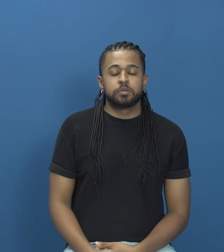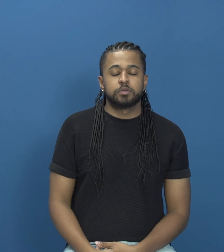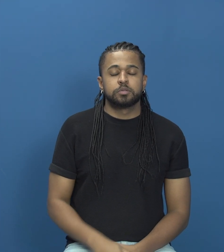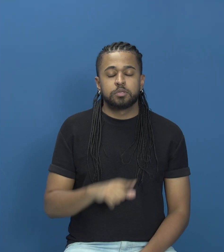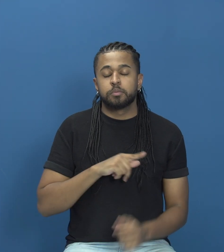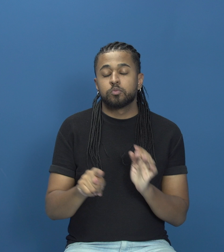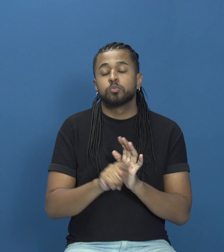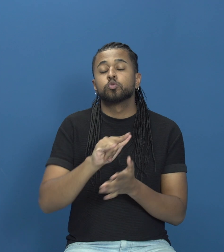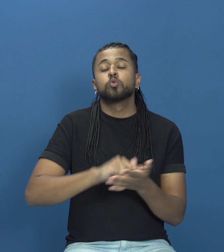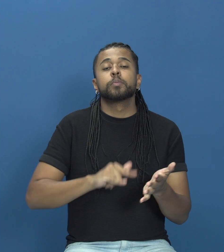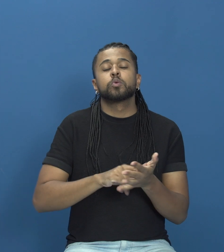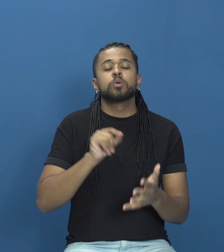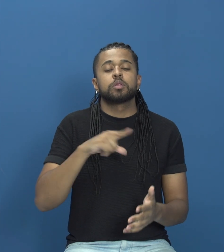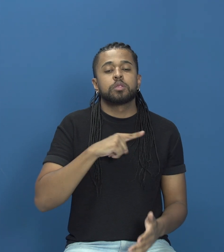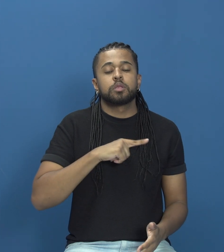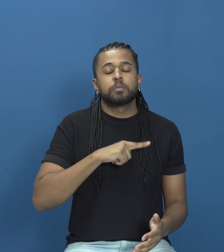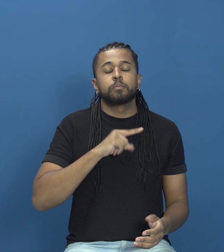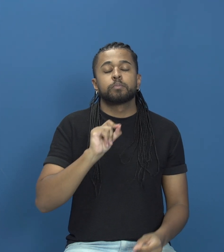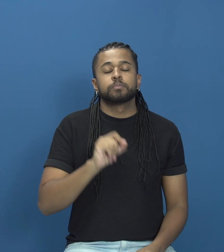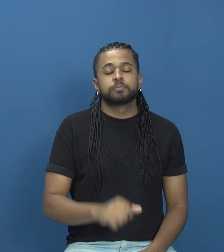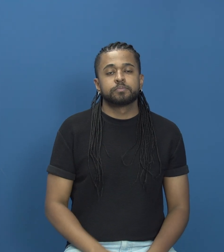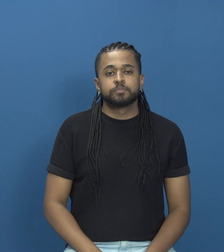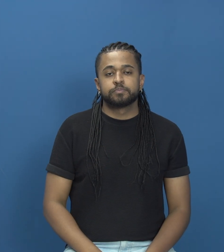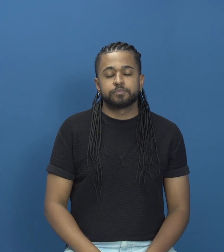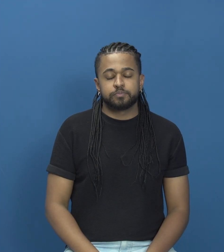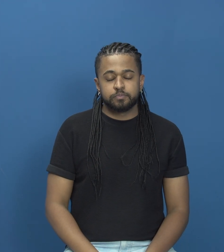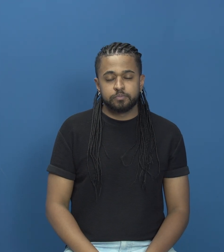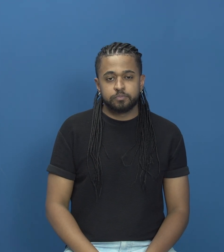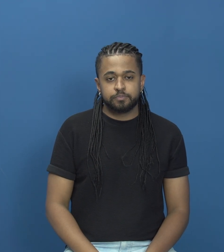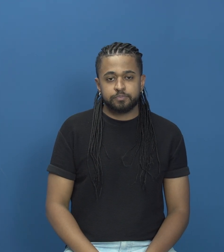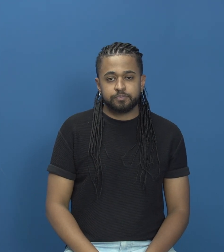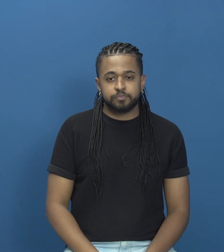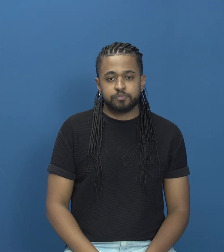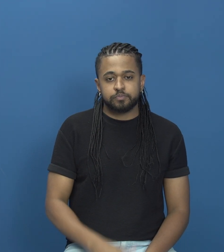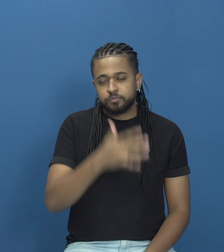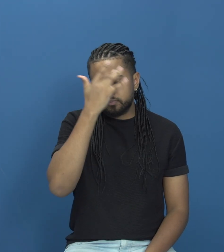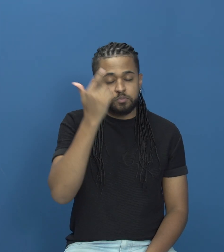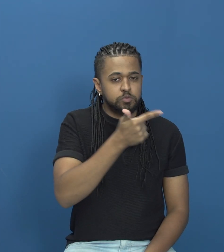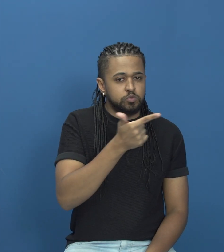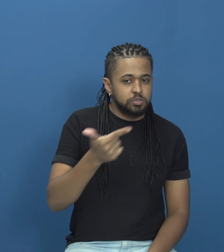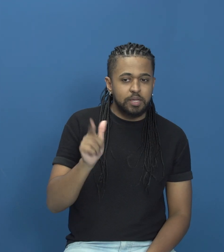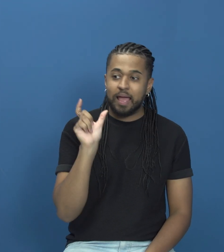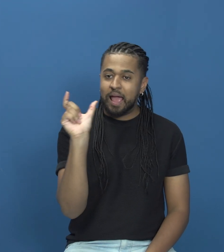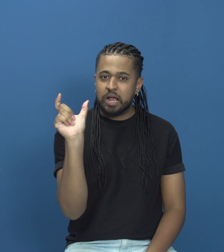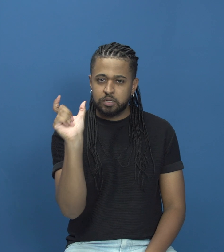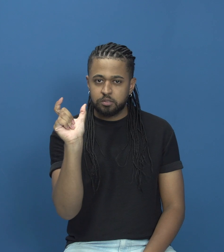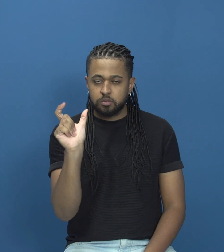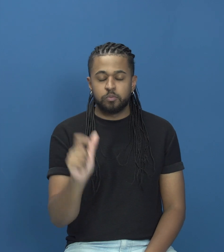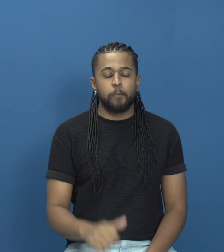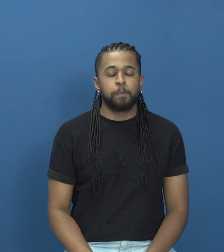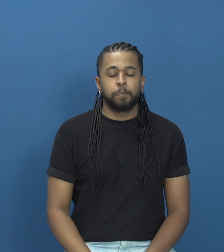providenciem os seguintes documentos para a confecção. Abre parênteses. Para quem não possui o cartão,